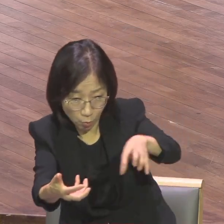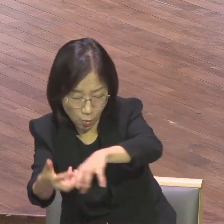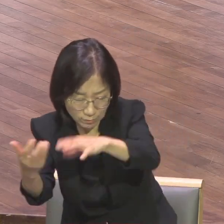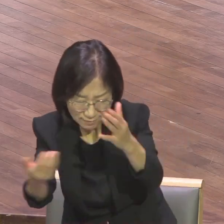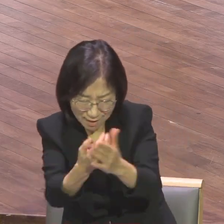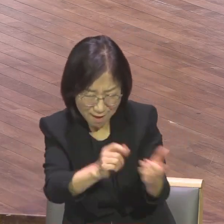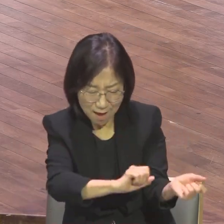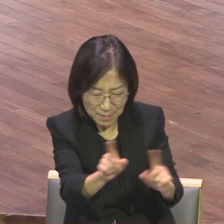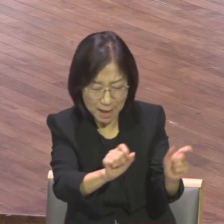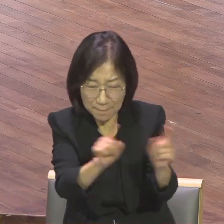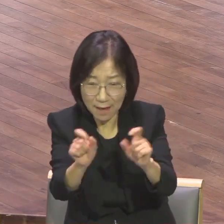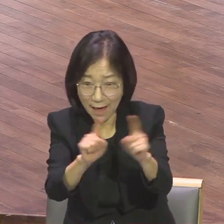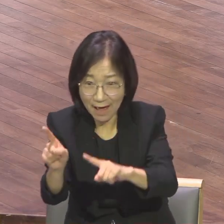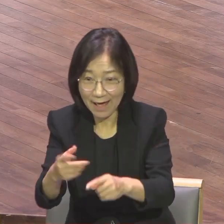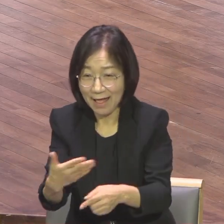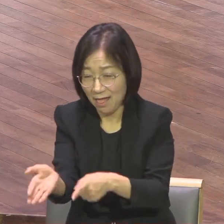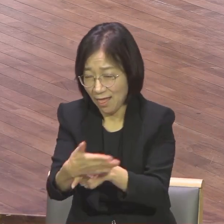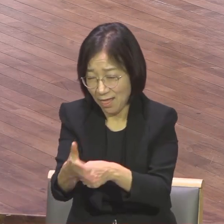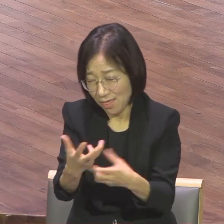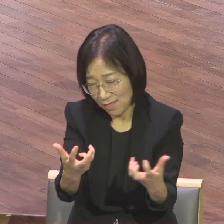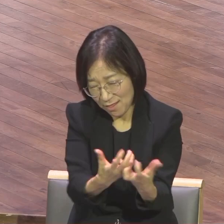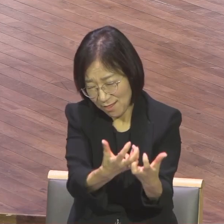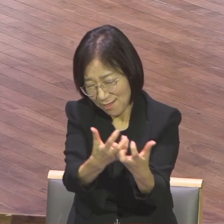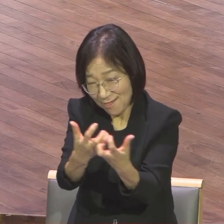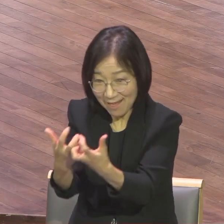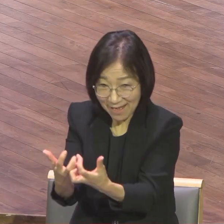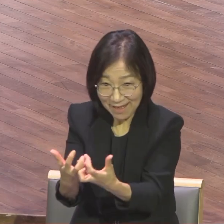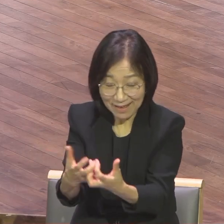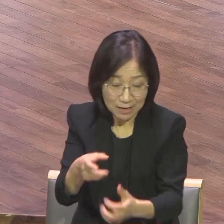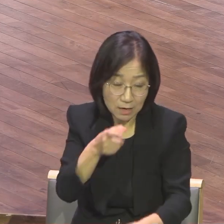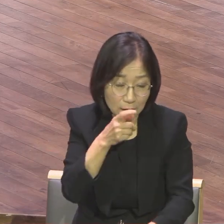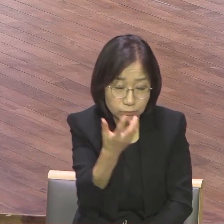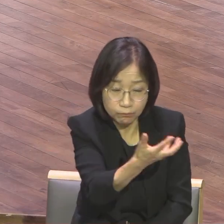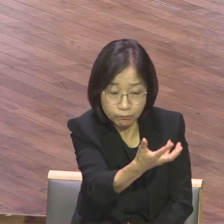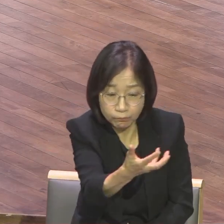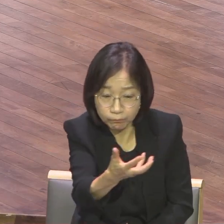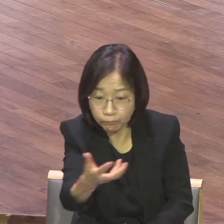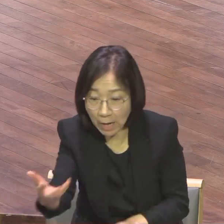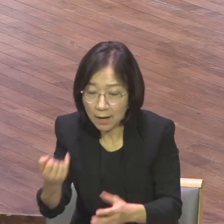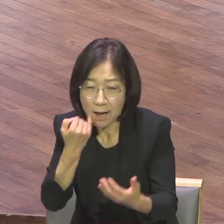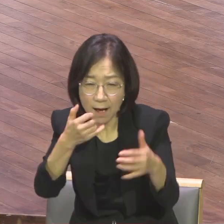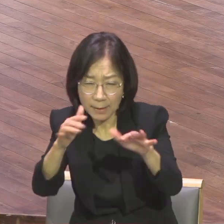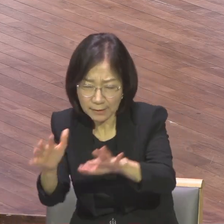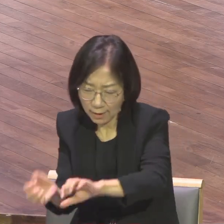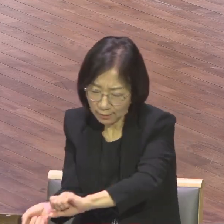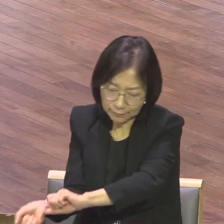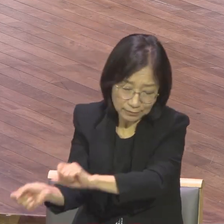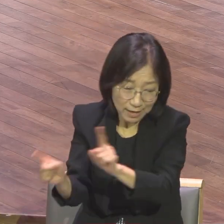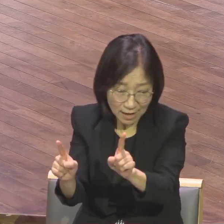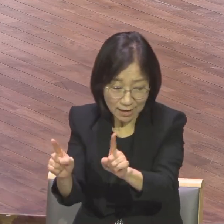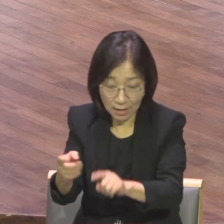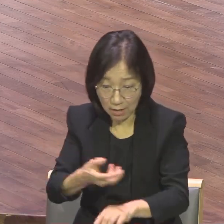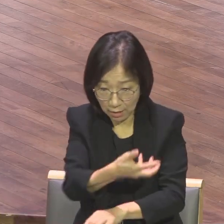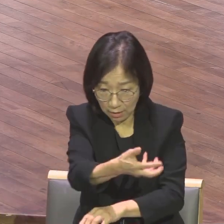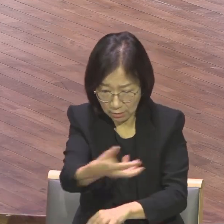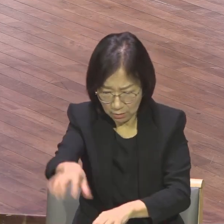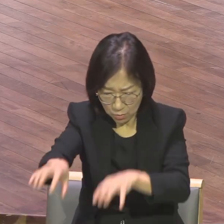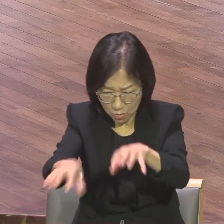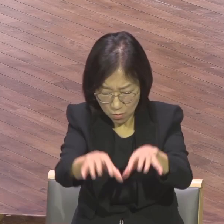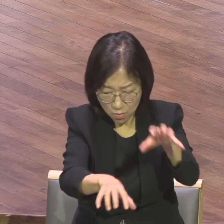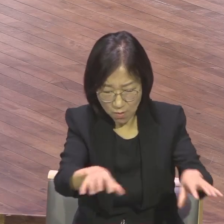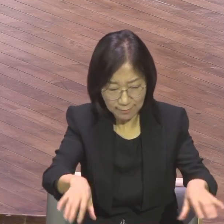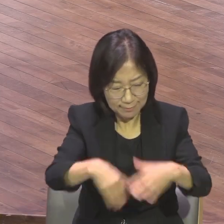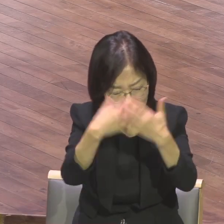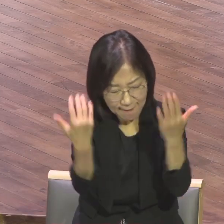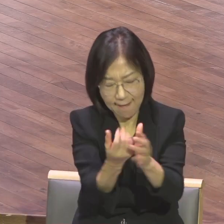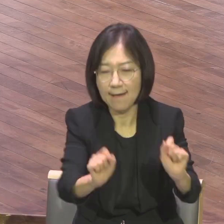살고 또 고기가 심히 많으리니 이 물이 흘러 들어감으로 바닷물이 되살아나겠고 이 강이 흐르는 각지 모든